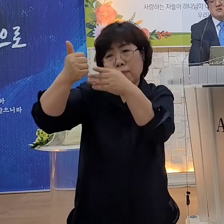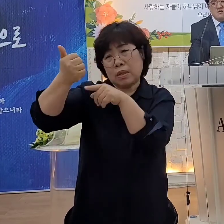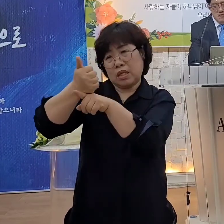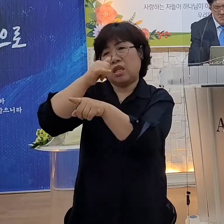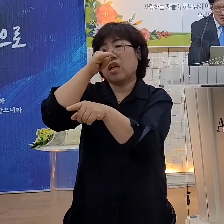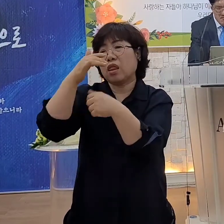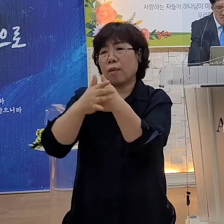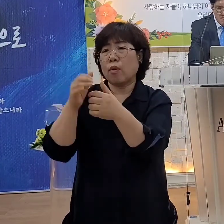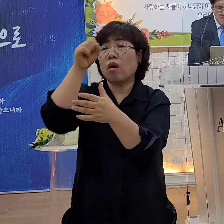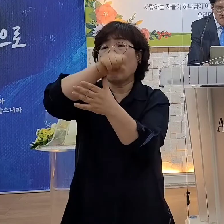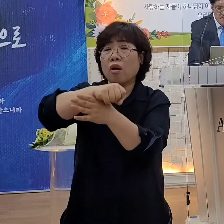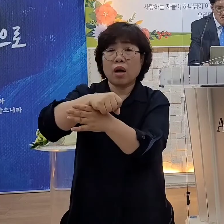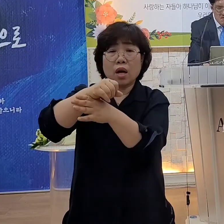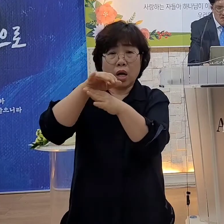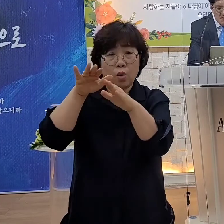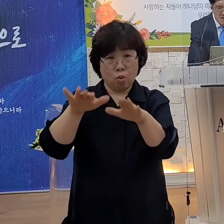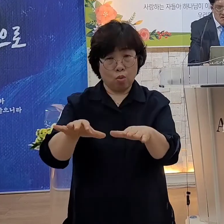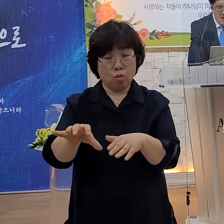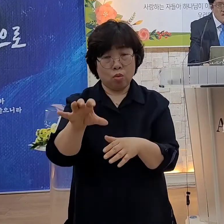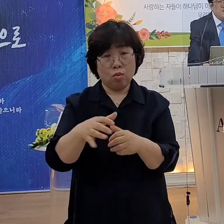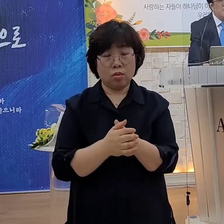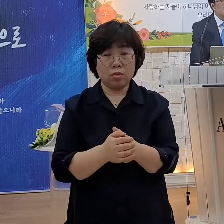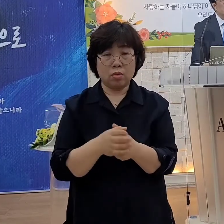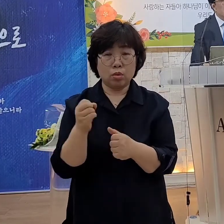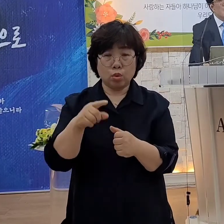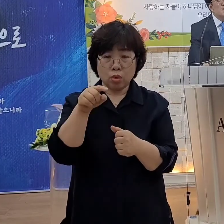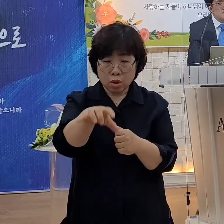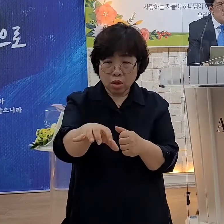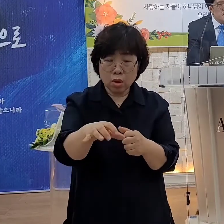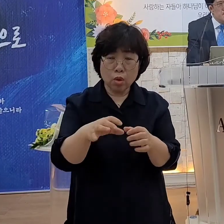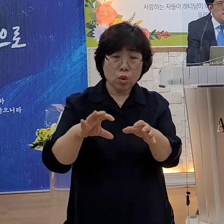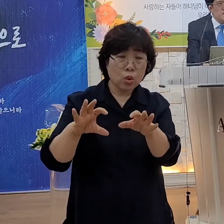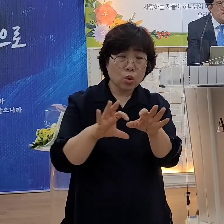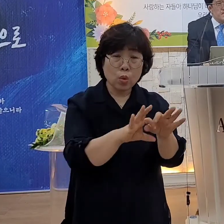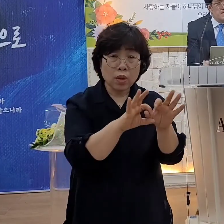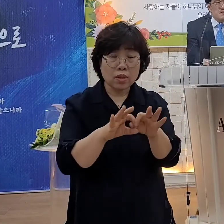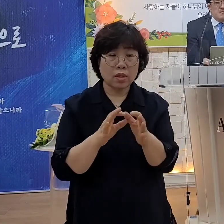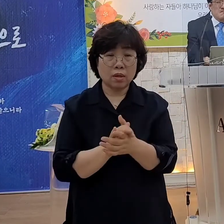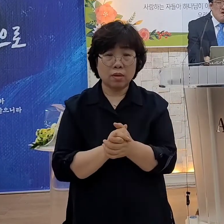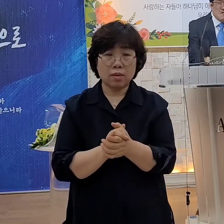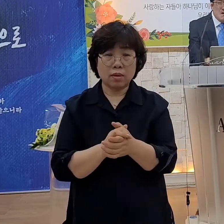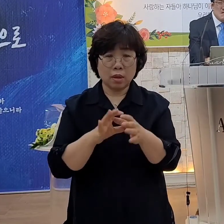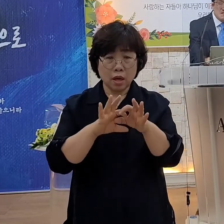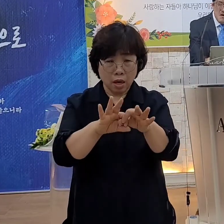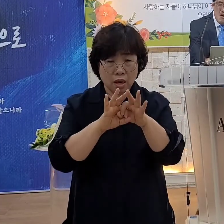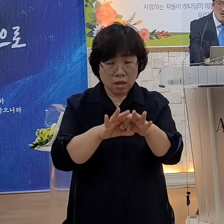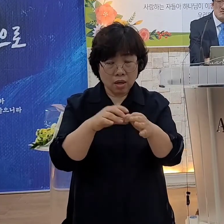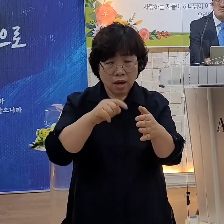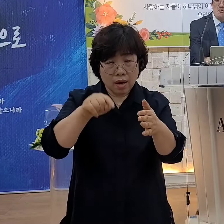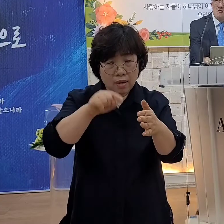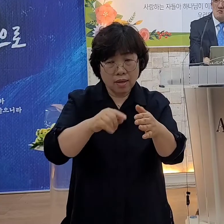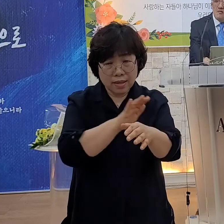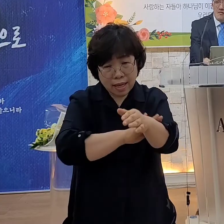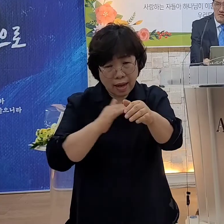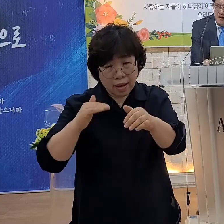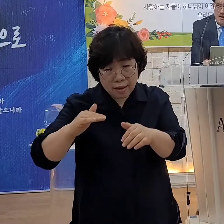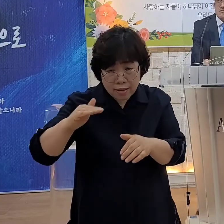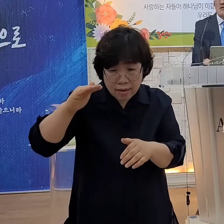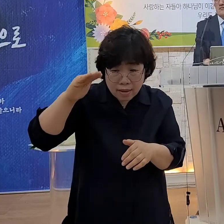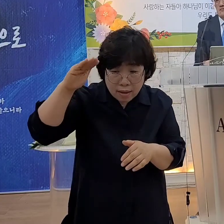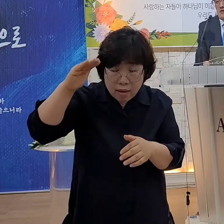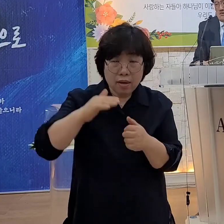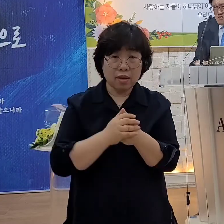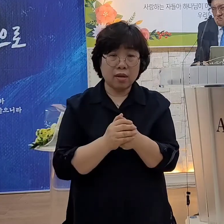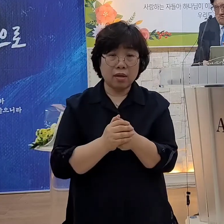주신 현장이고 또한 그 안에서 뭐하라는 뜻이에요? 그 환경 안에서 잘 크고